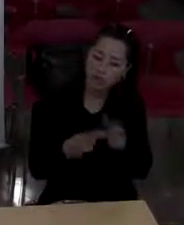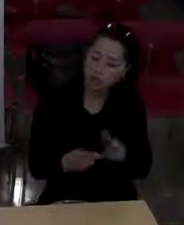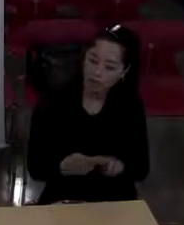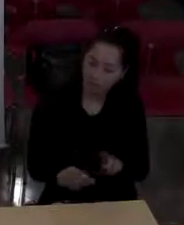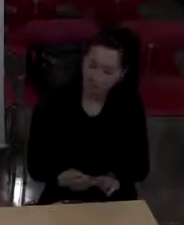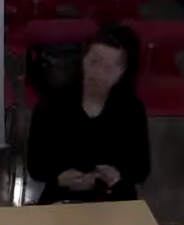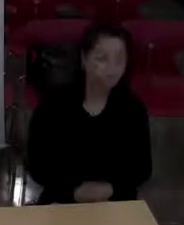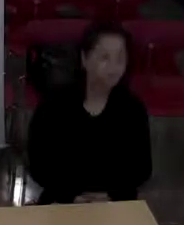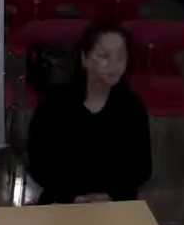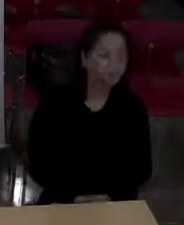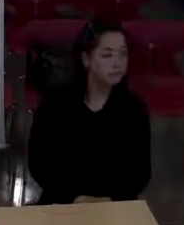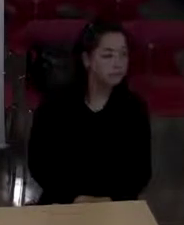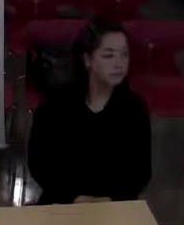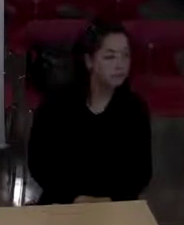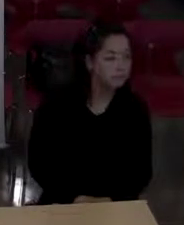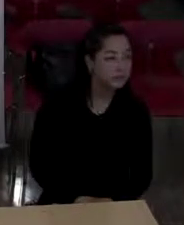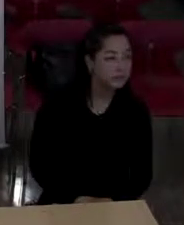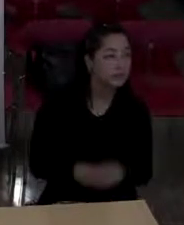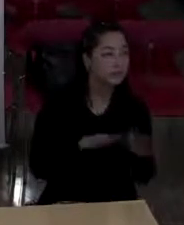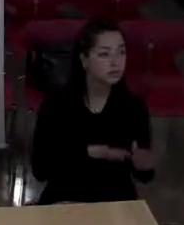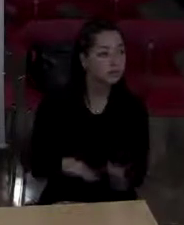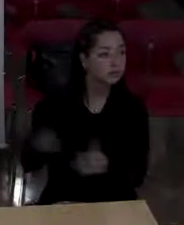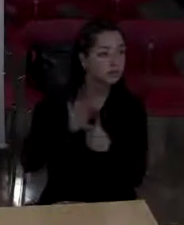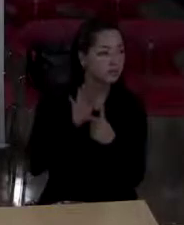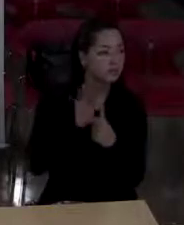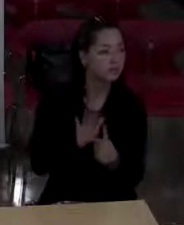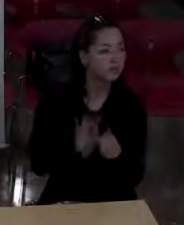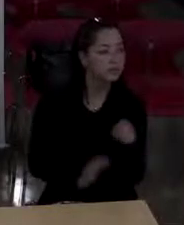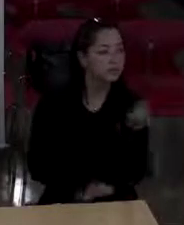algunas capacidades, aquí en la siguiente,